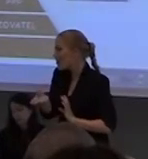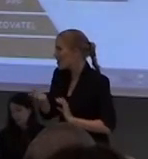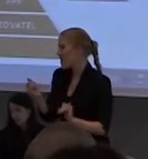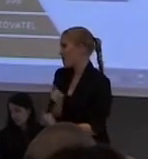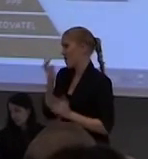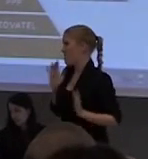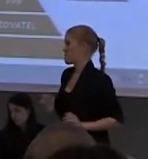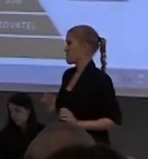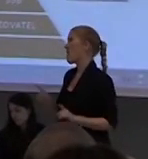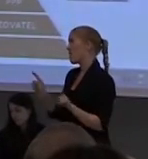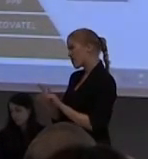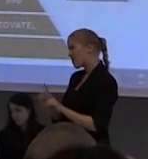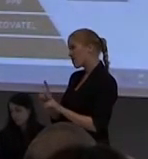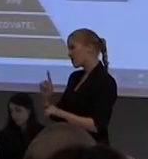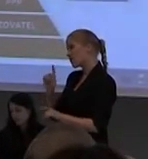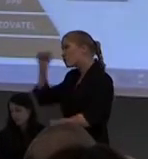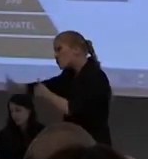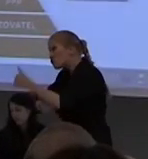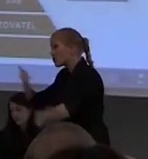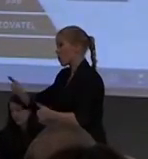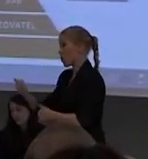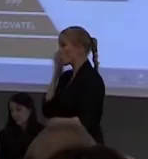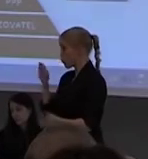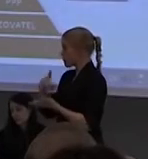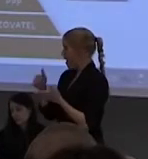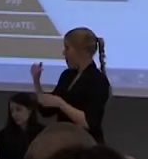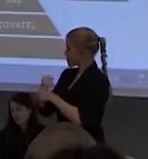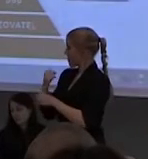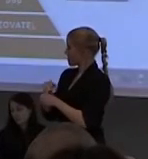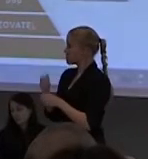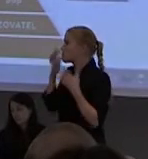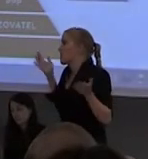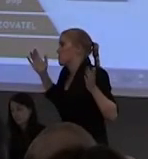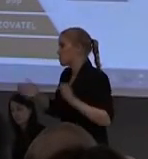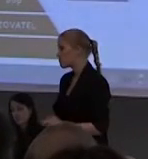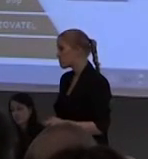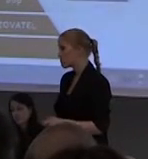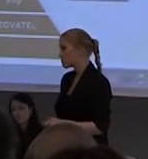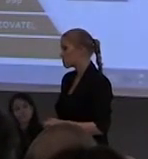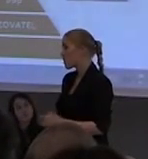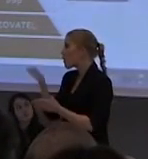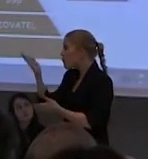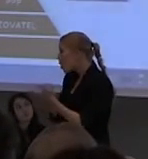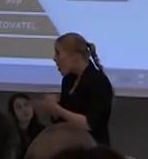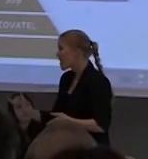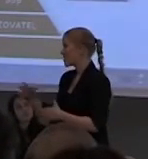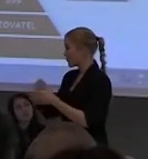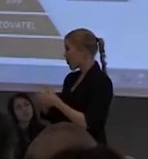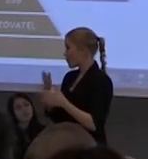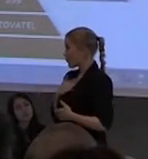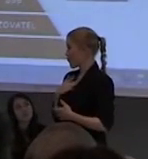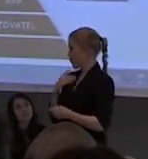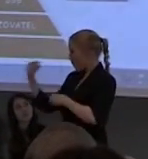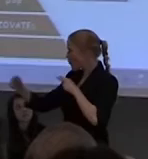rok pracovat. A pokud budu pracovat, tak jestli se mi zkrátí úvazek v pololetí, anebo jestli budu moct pracovat celý školní rok, nedej bože